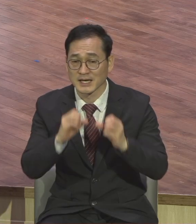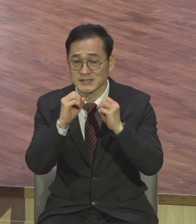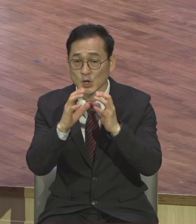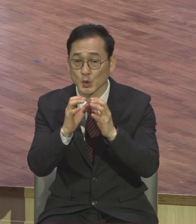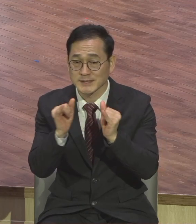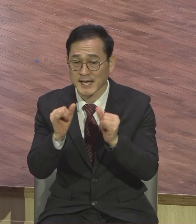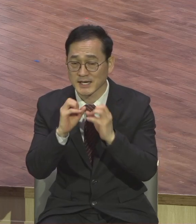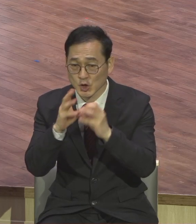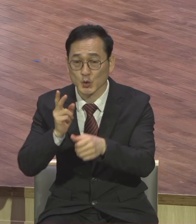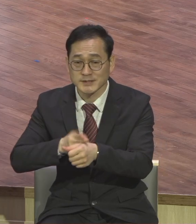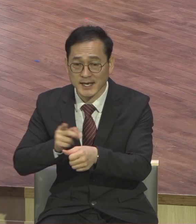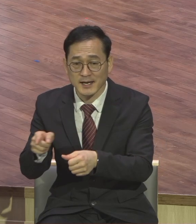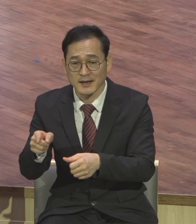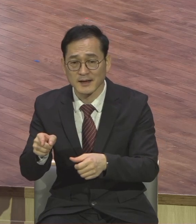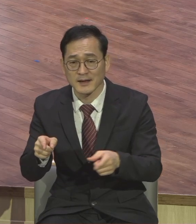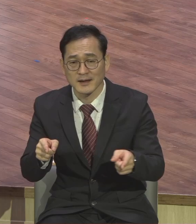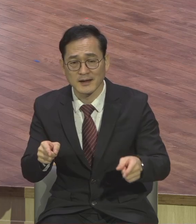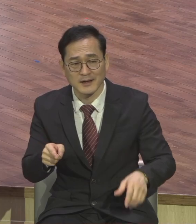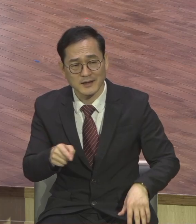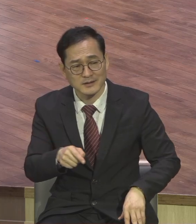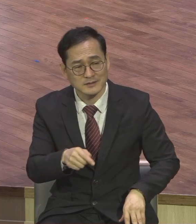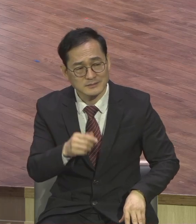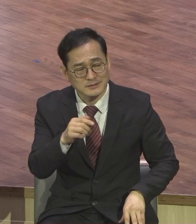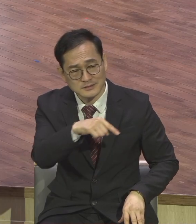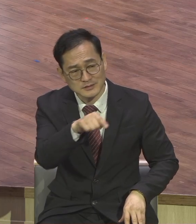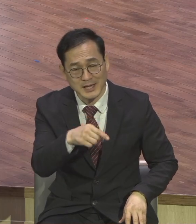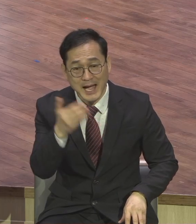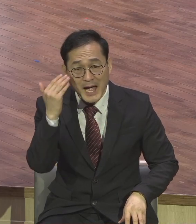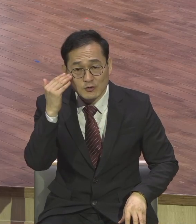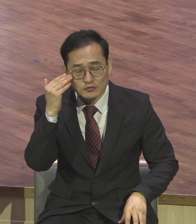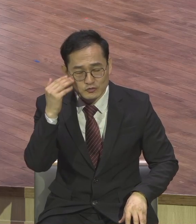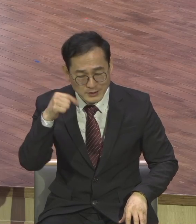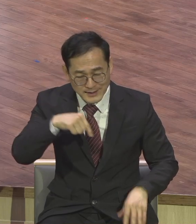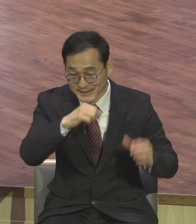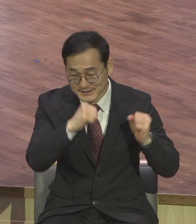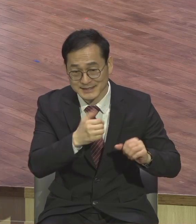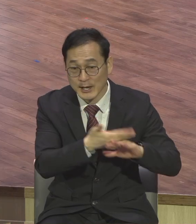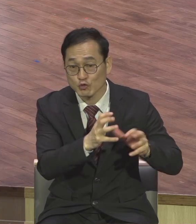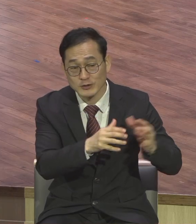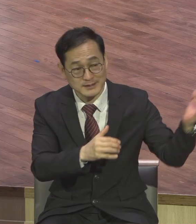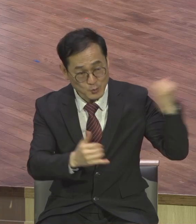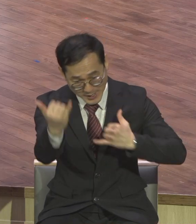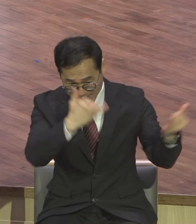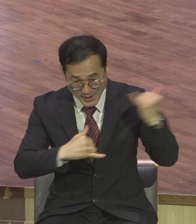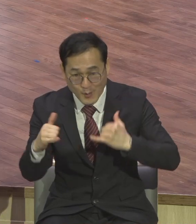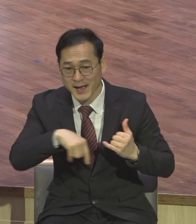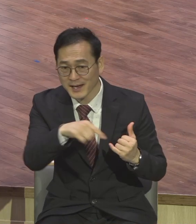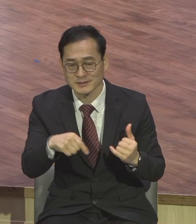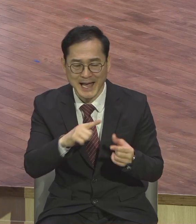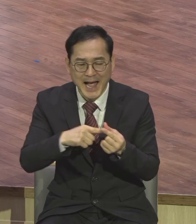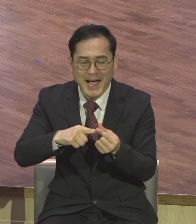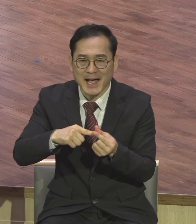저 제주도까지 막 한글 가르쳐. 그러면서 계속 사역 잘하고 있어.